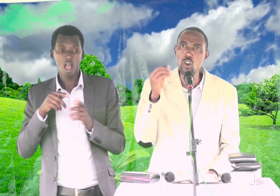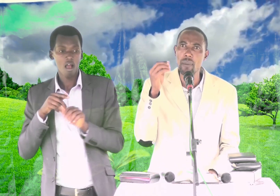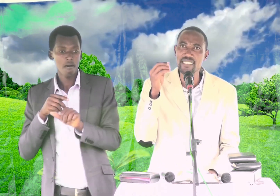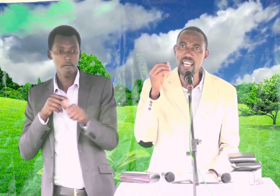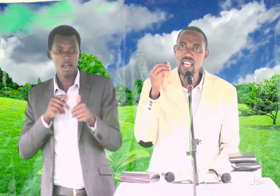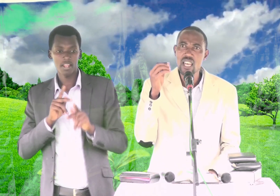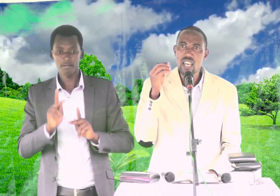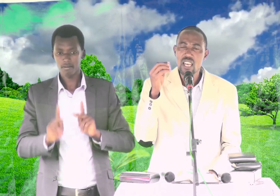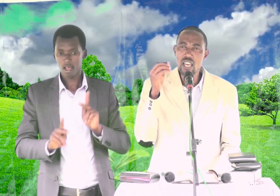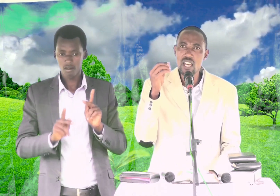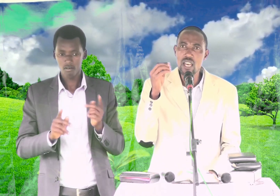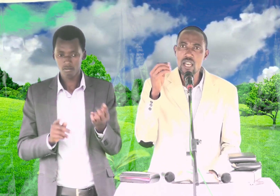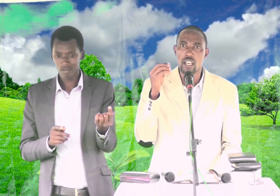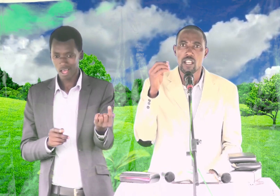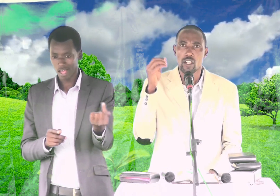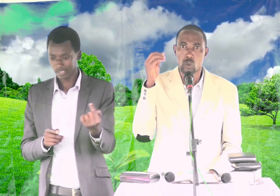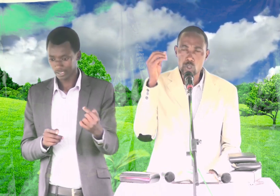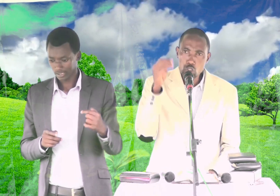cyangwa se yumaze